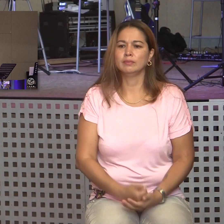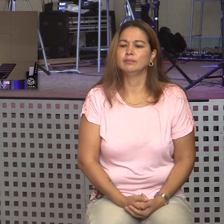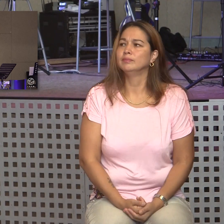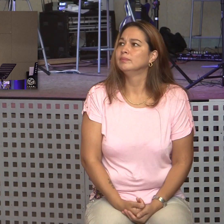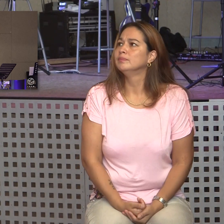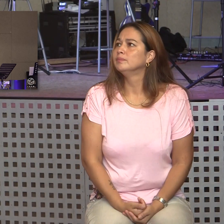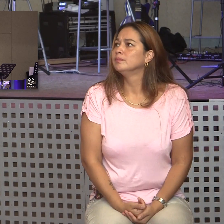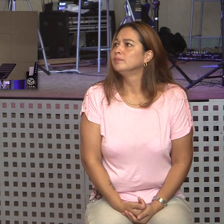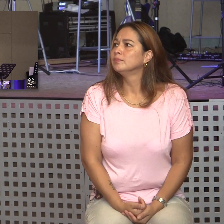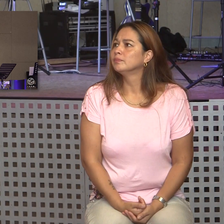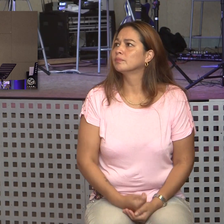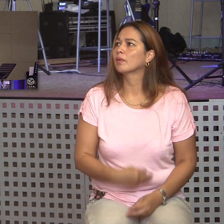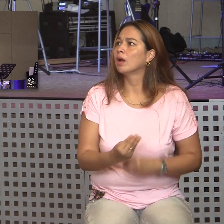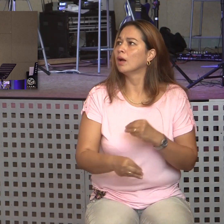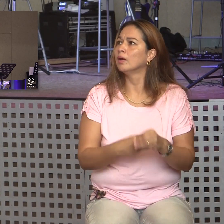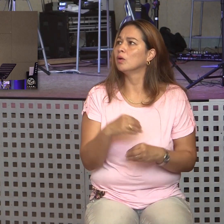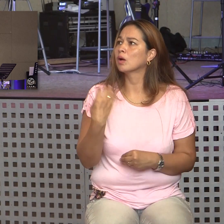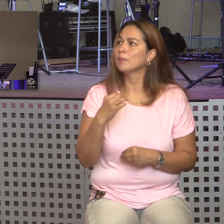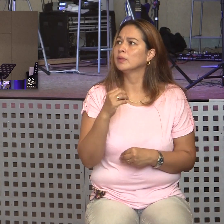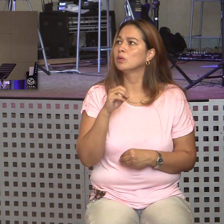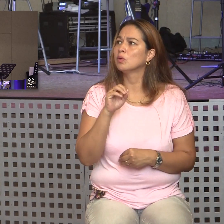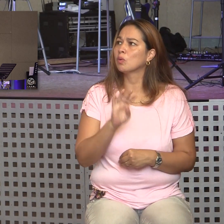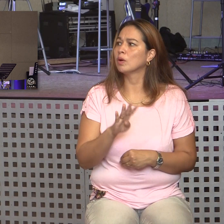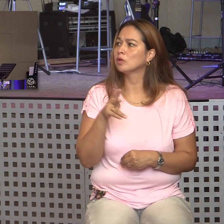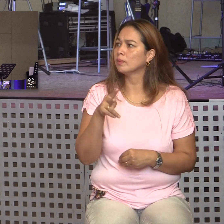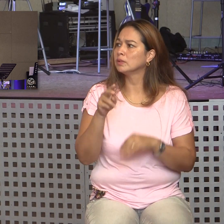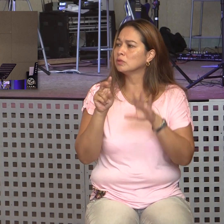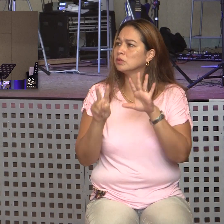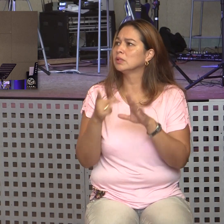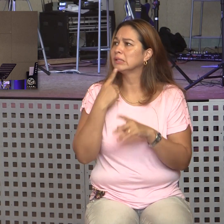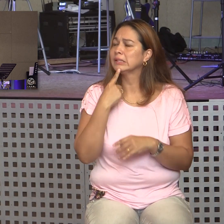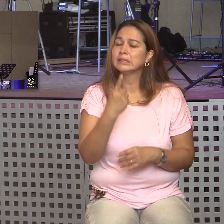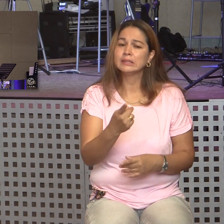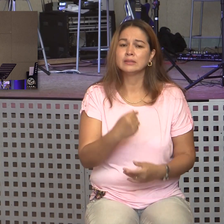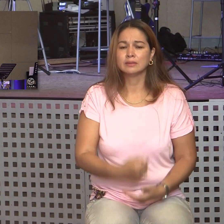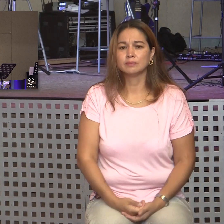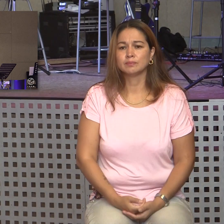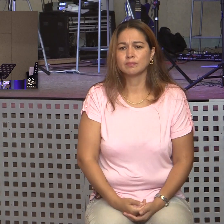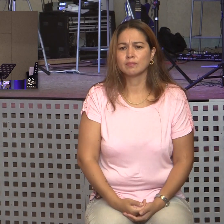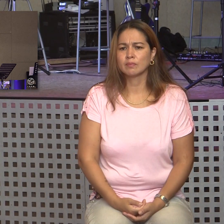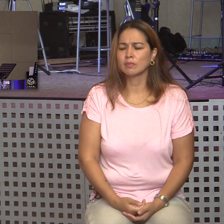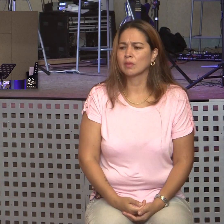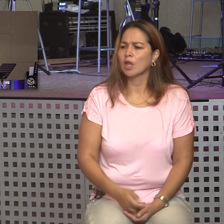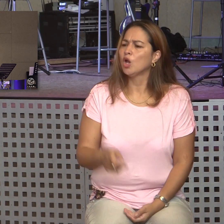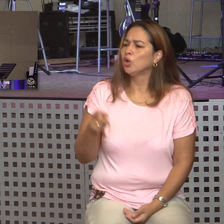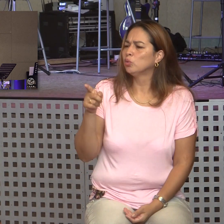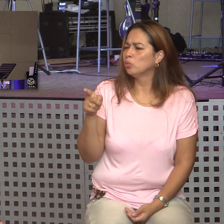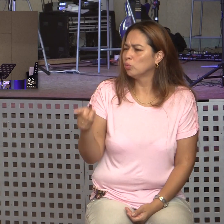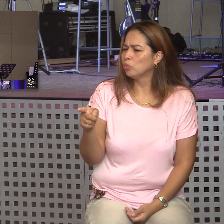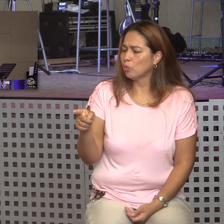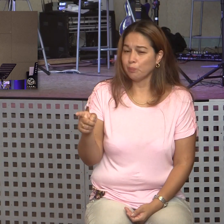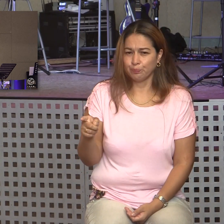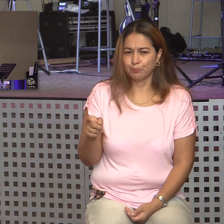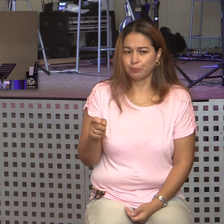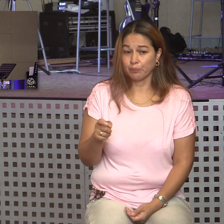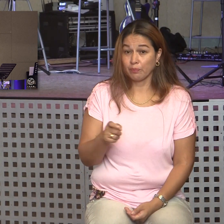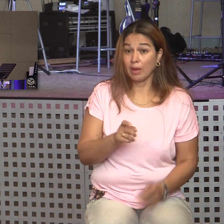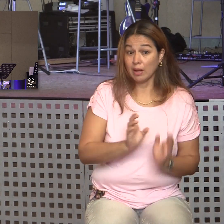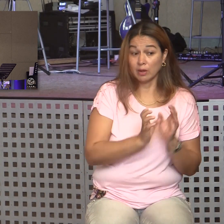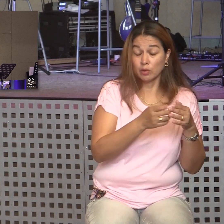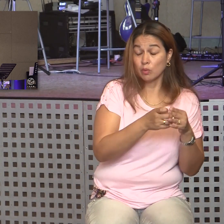medio, les preguntaron, ¿con qué potestad o en qué nombre habéis